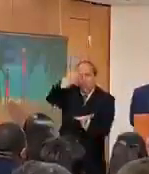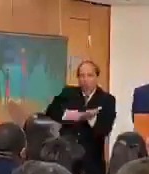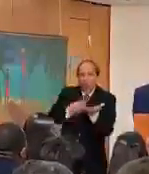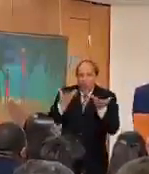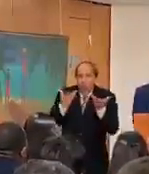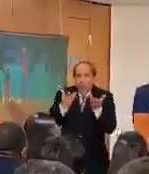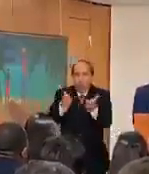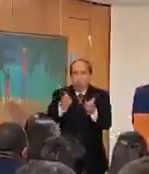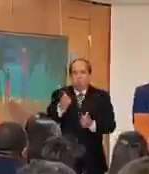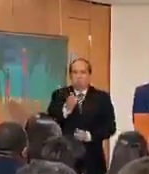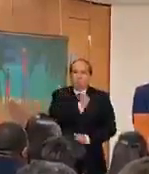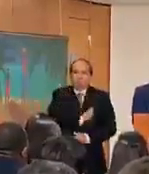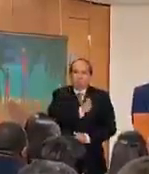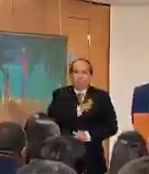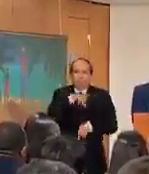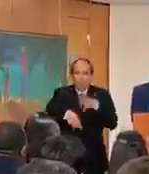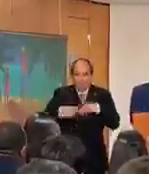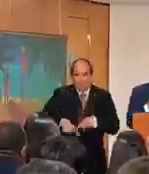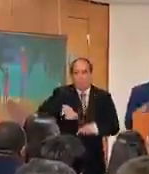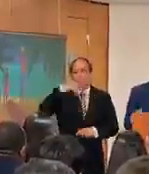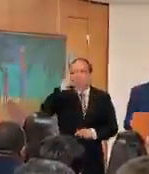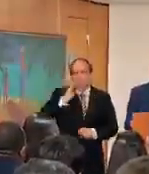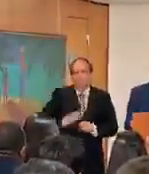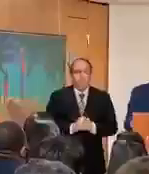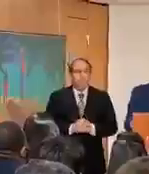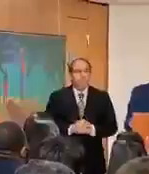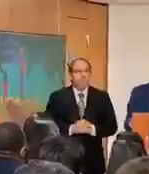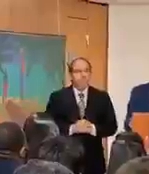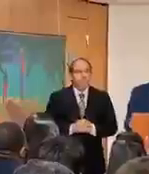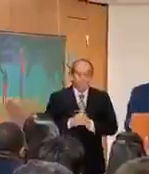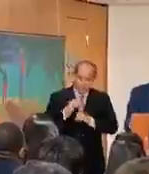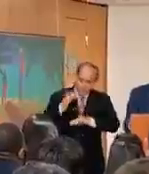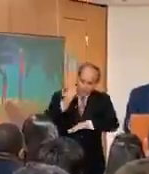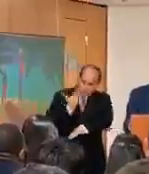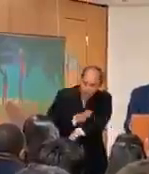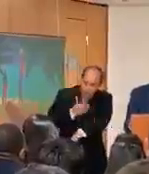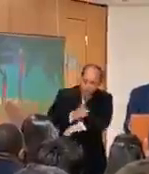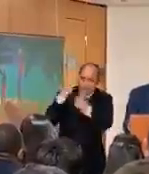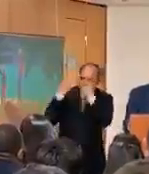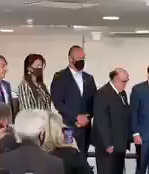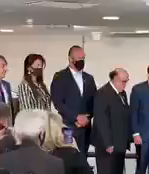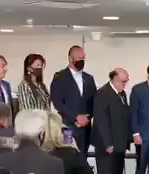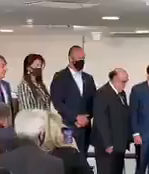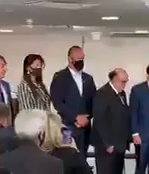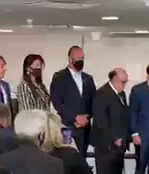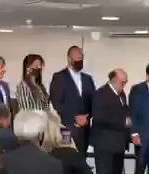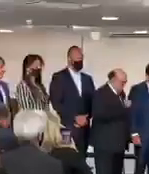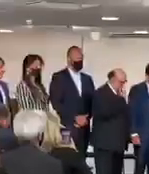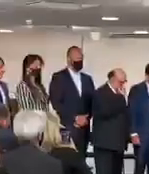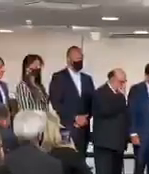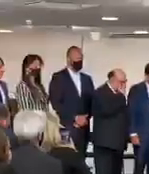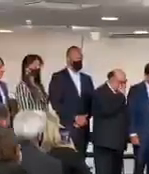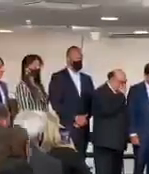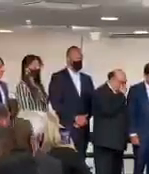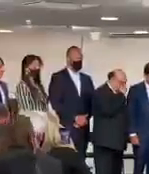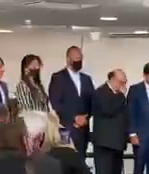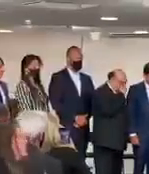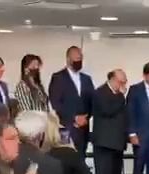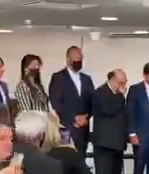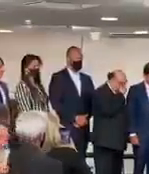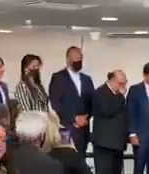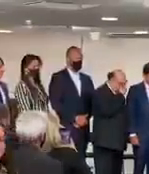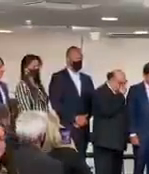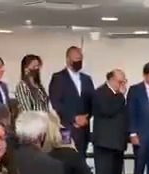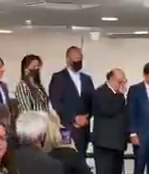qualidade de vida da população brasileira. A prática de atividades físicas, o acesso ao esporte e as melhores condições de